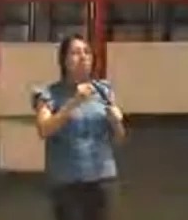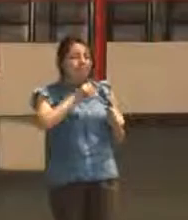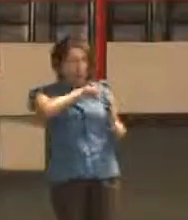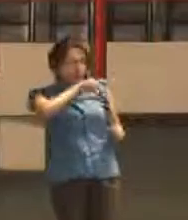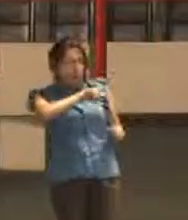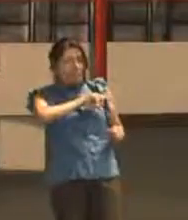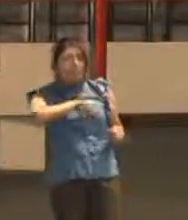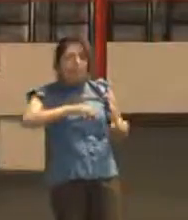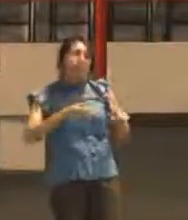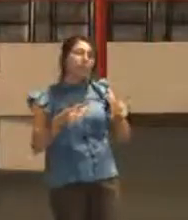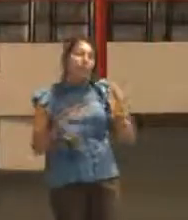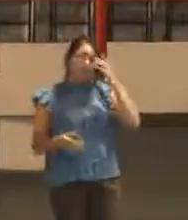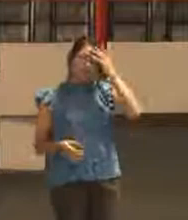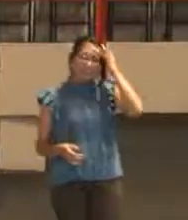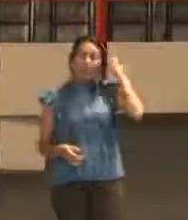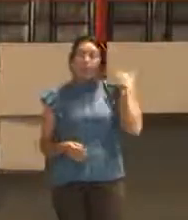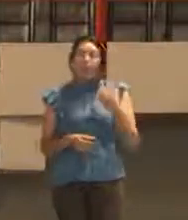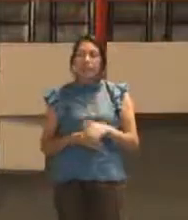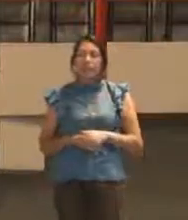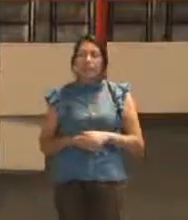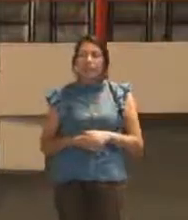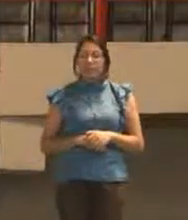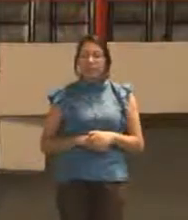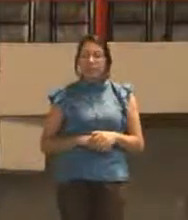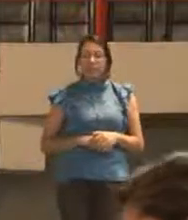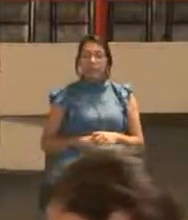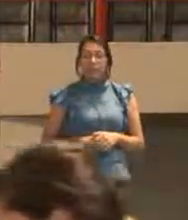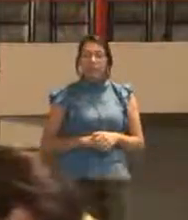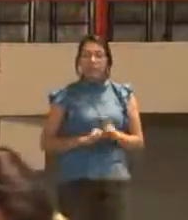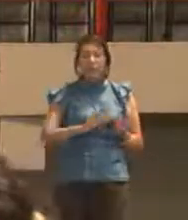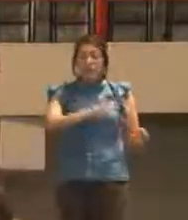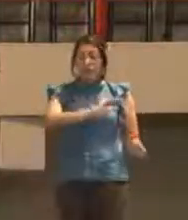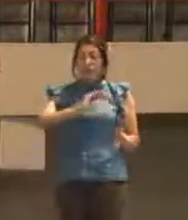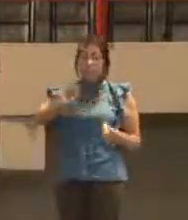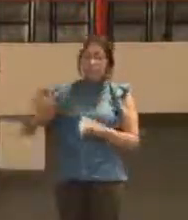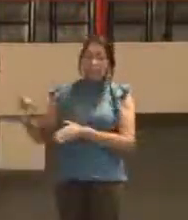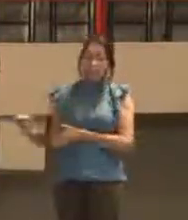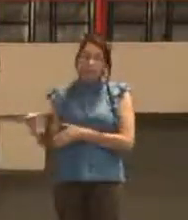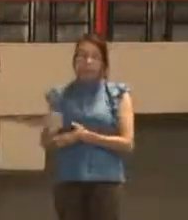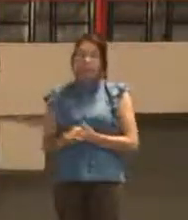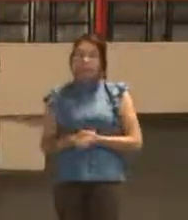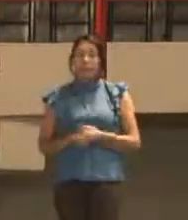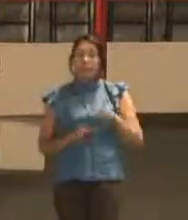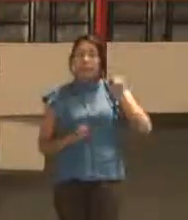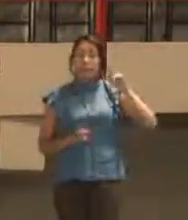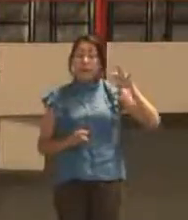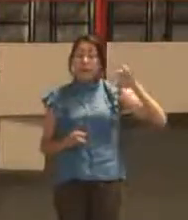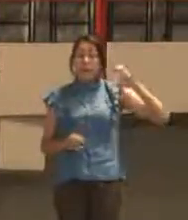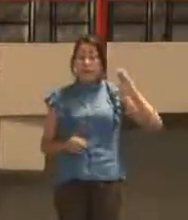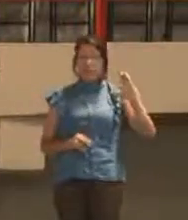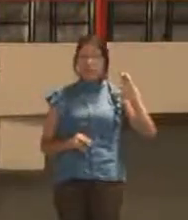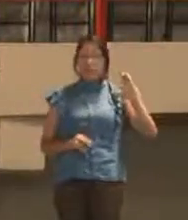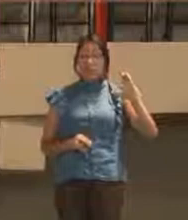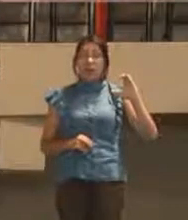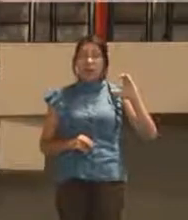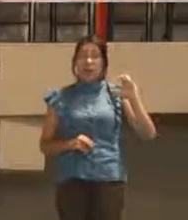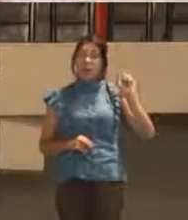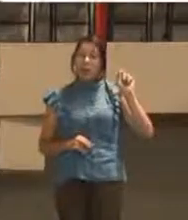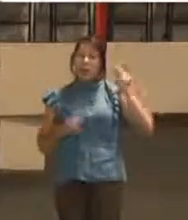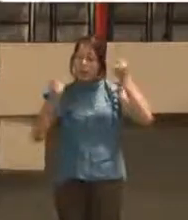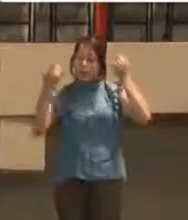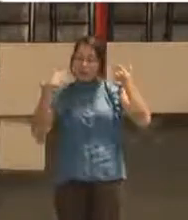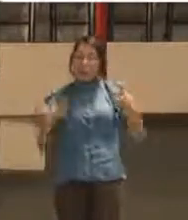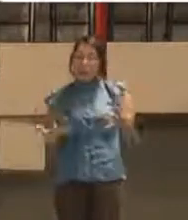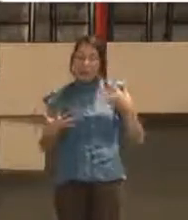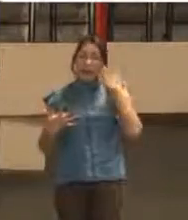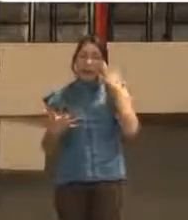Vamos agora para essa ideia aqui, pessoal, do princípio fundamental da contagem. Eu tenho que explicar aqui um negócio para vocês, para a